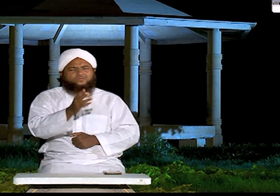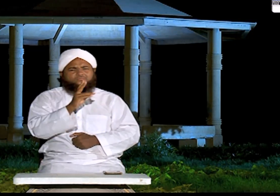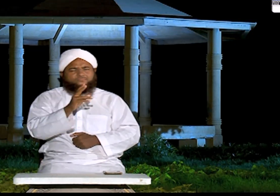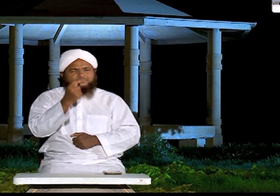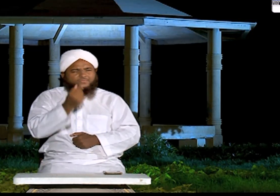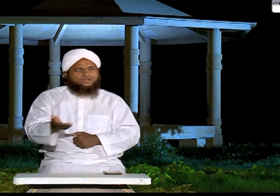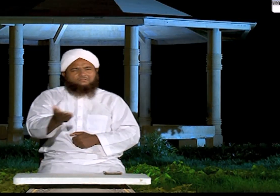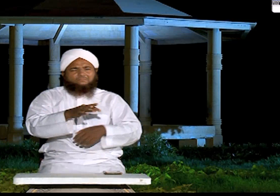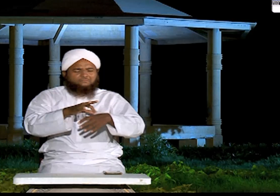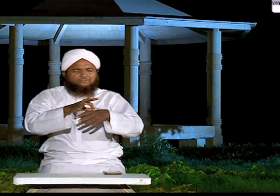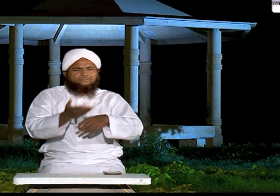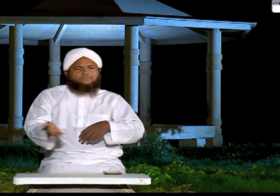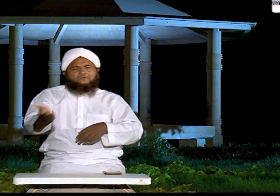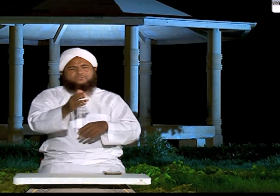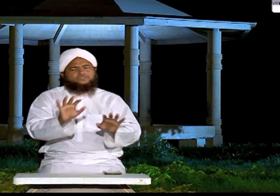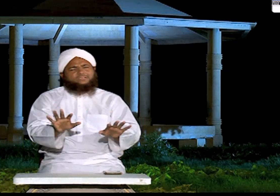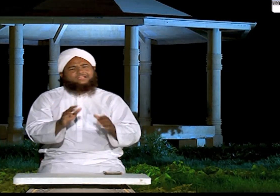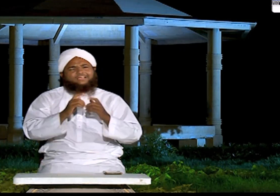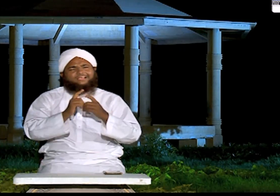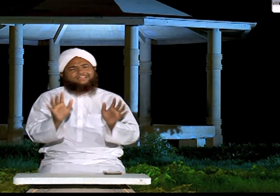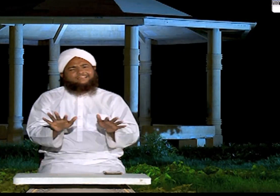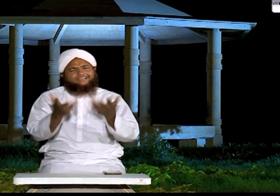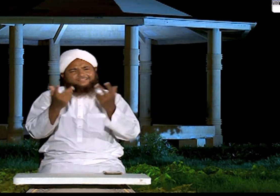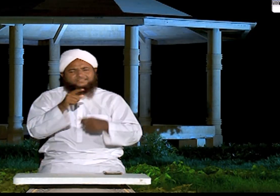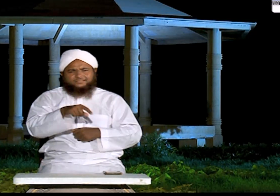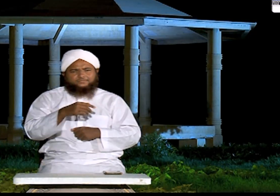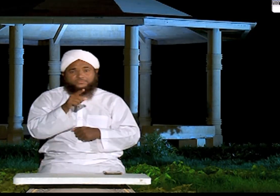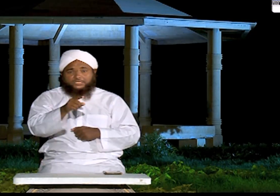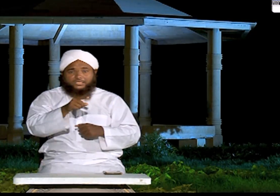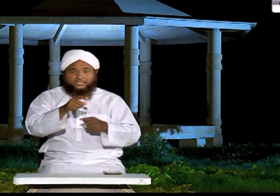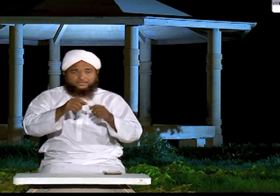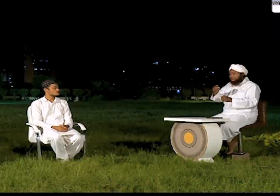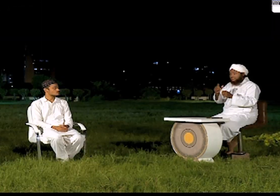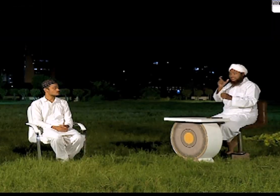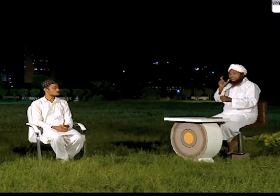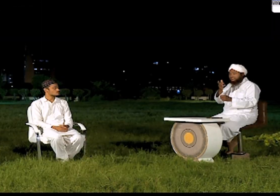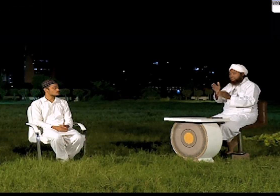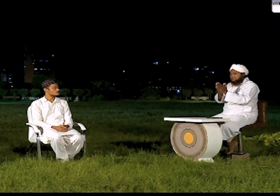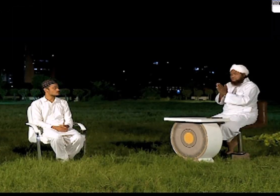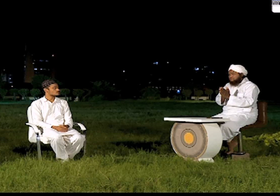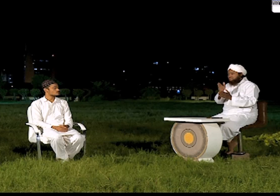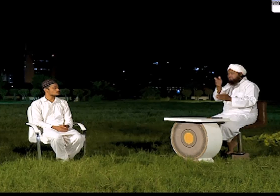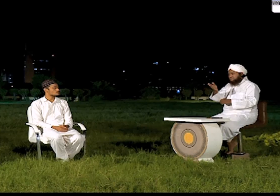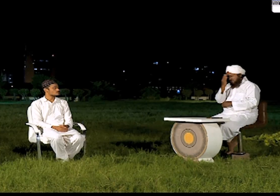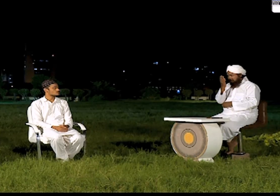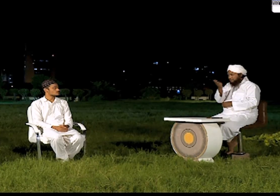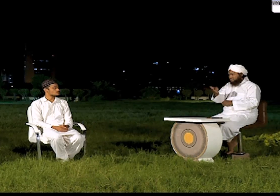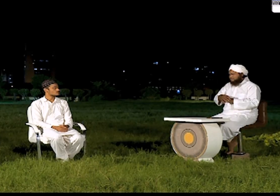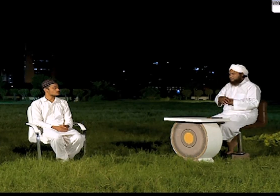و غریب ہیں اس شہر میں ایک امارت ہے جس کا نام قابا ہے یہ سب سن کر طبع نے دل ہی دل میں